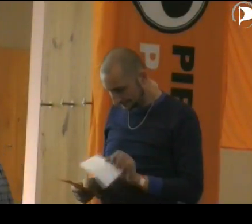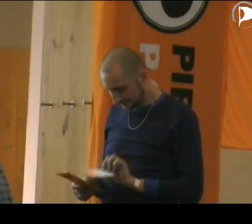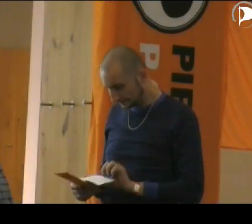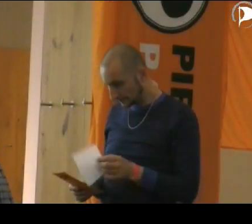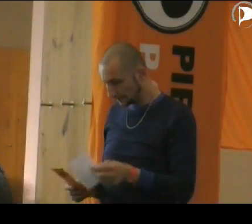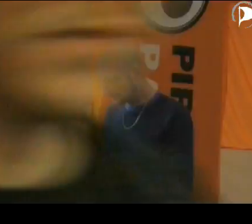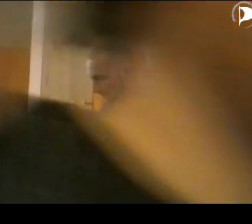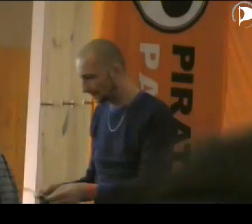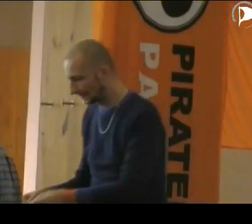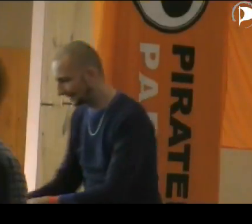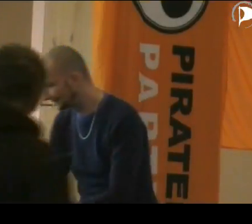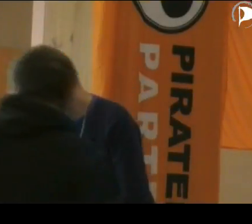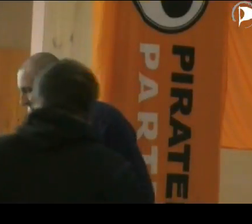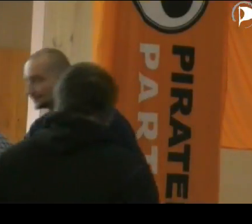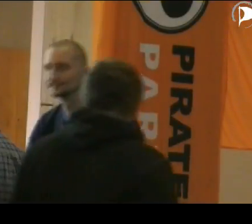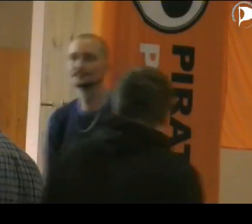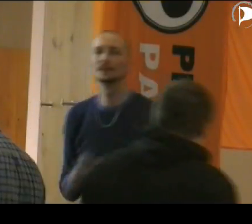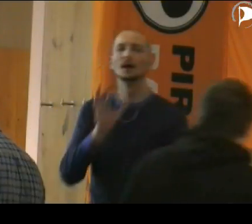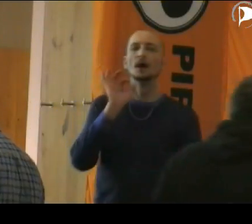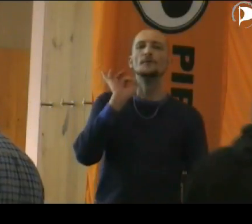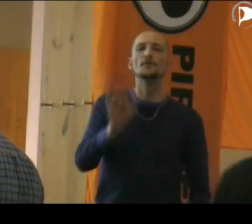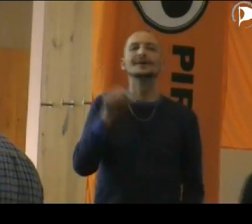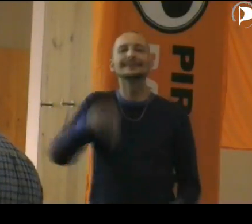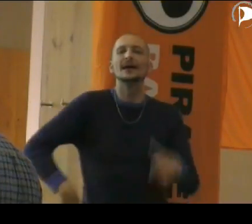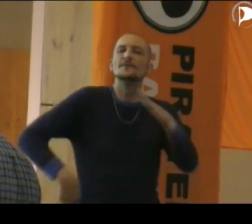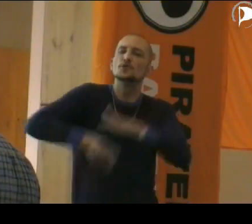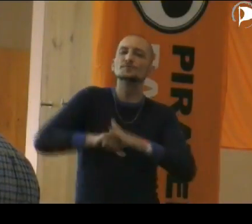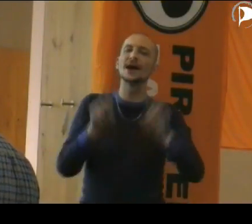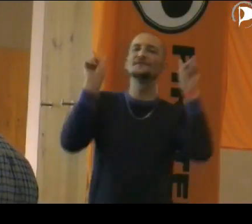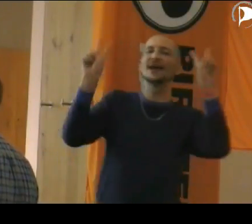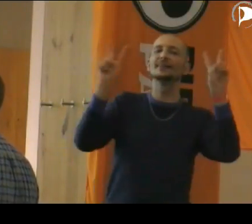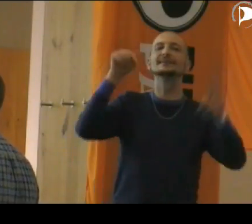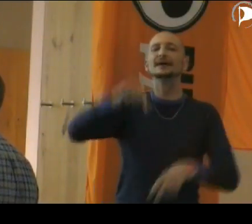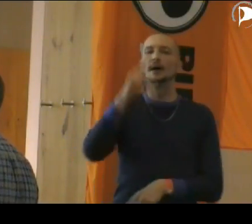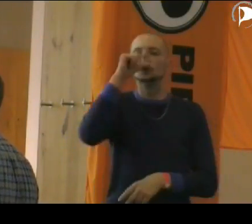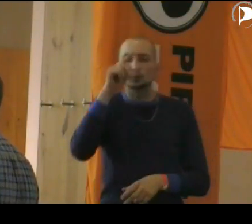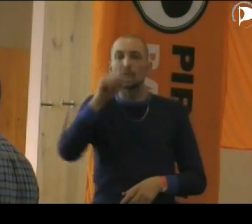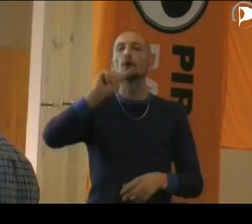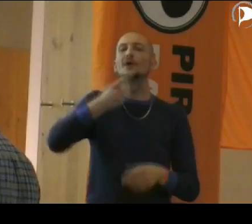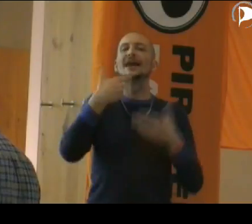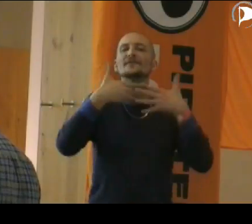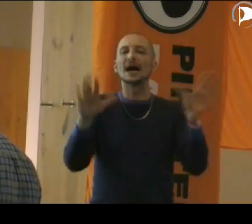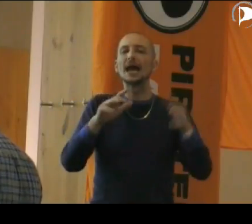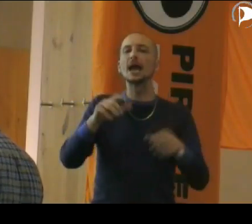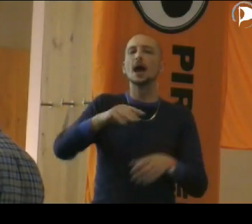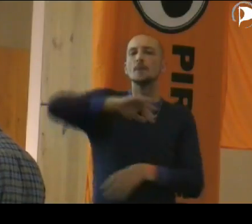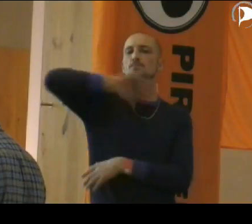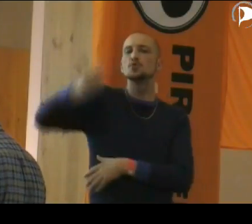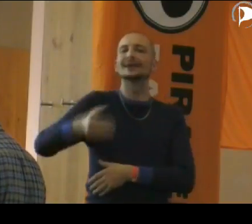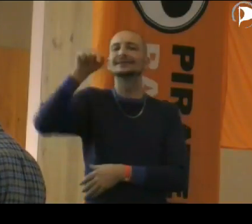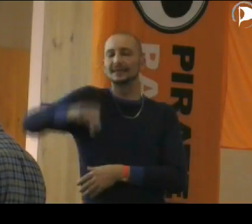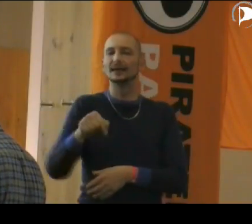also für alle fußballfans die grad hier sind wir mutig abgesagt und gerne und freiburg führen jeweils 10 aktuell